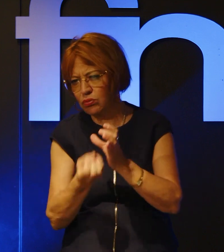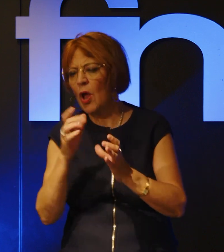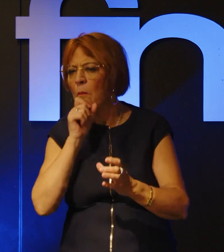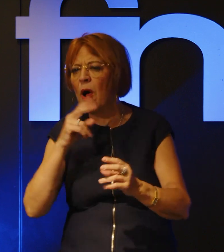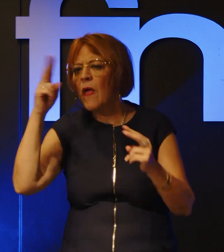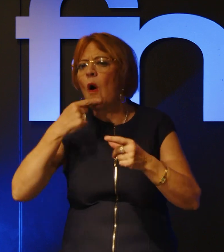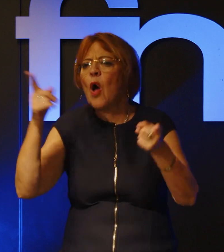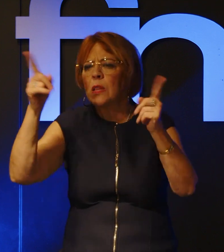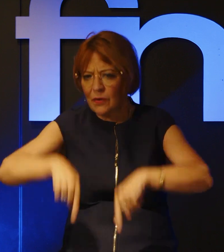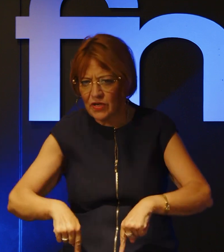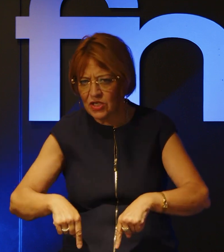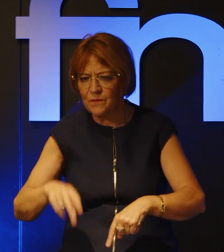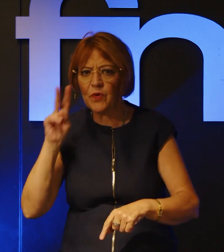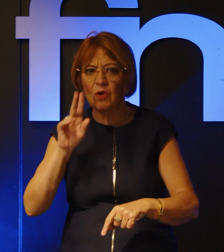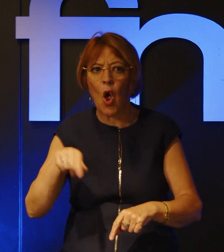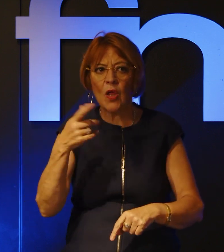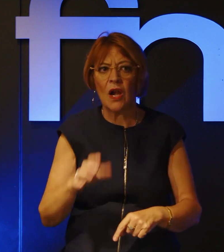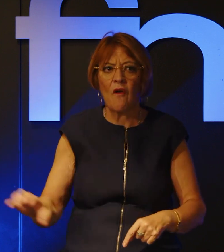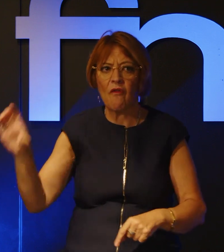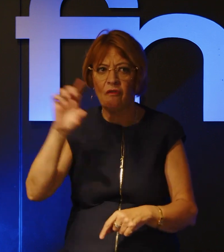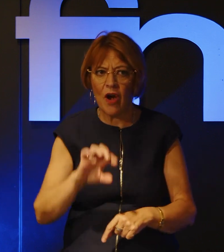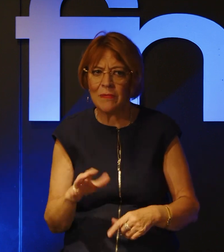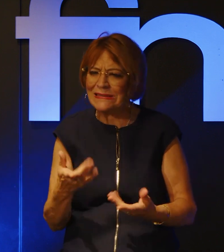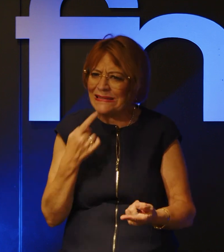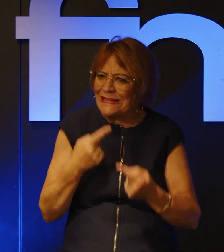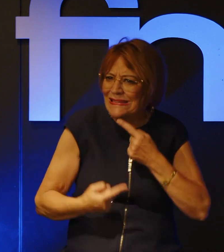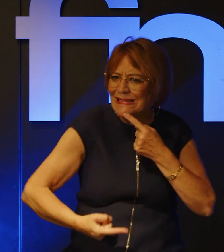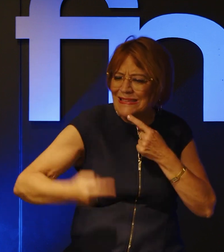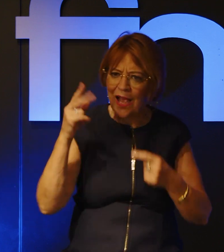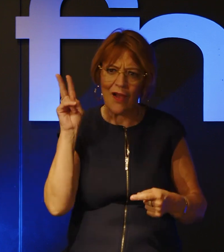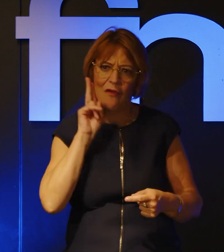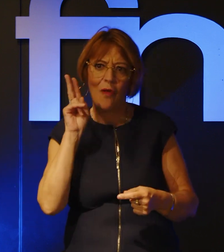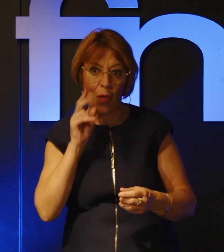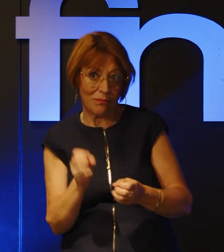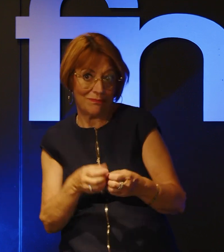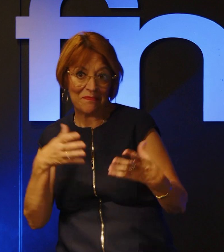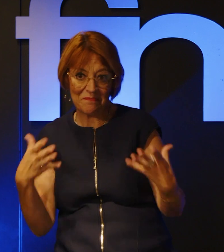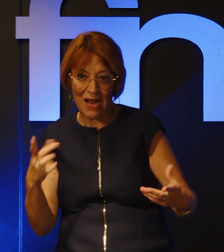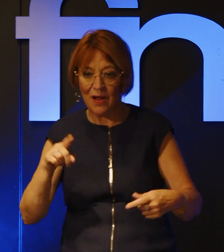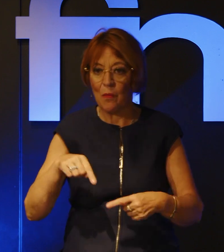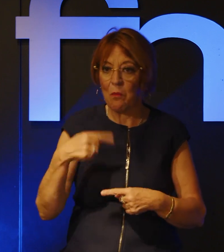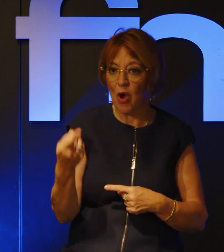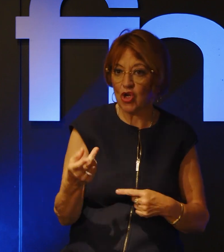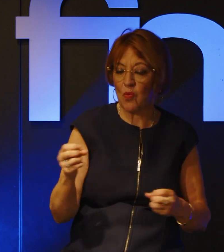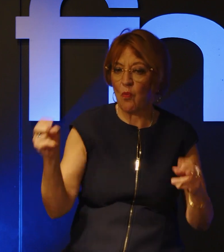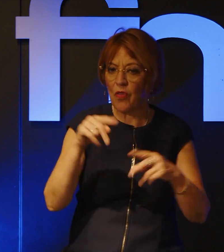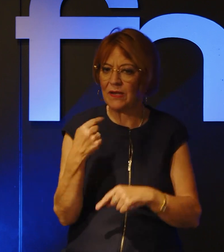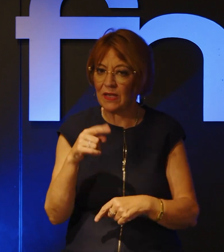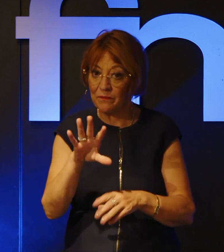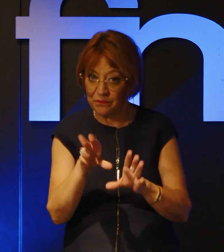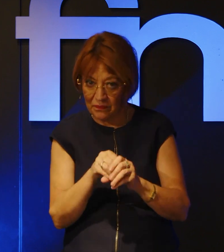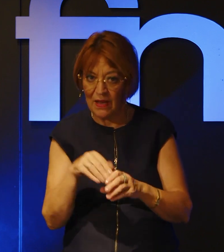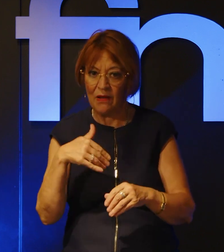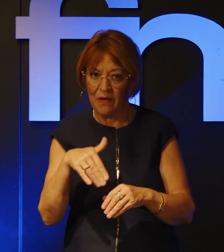reinventado e mostrado de outra maneira isto é uma grande ironia e um grande valor que de facto o movimento pós-moderno tem e panto é Neste contexto